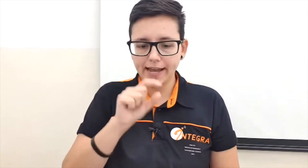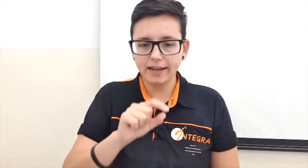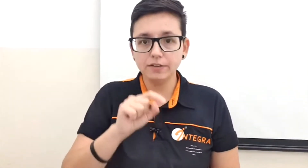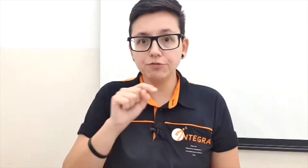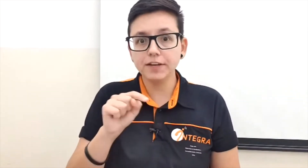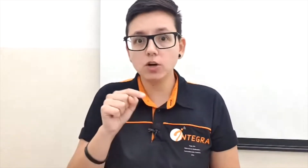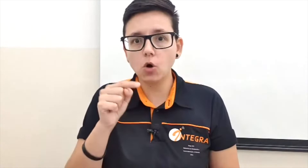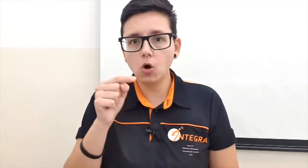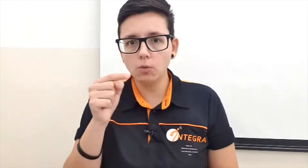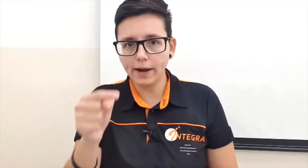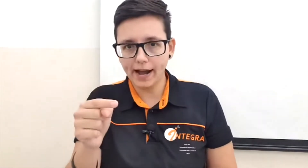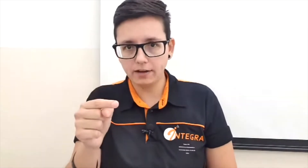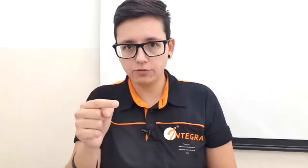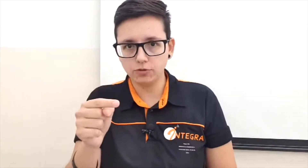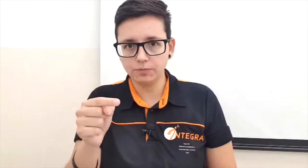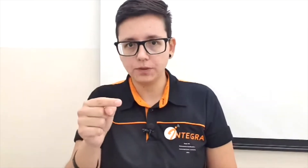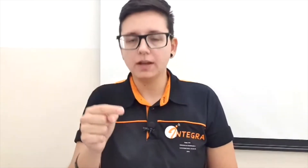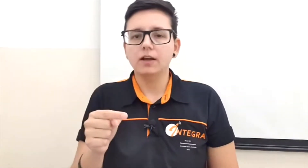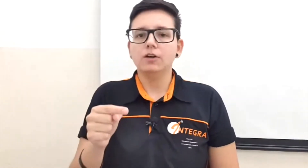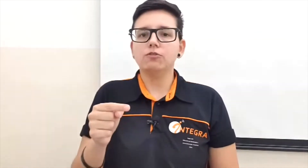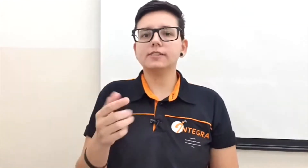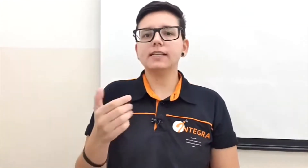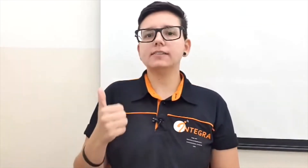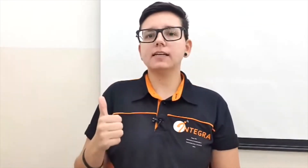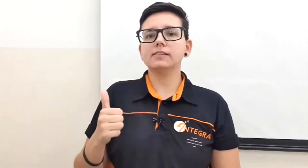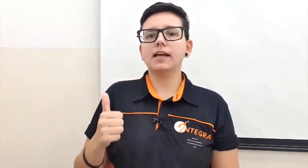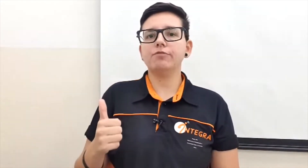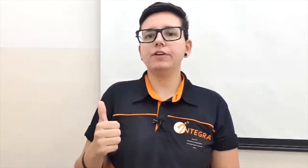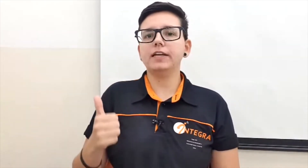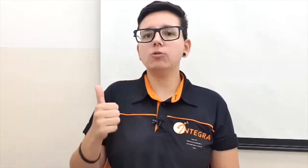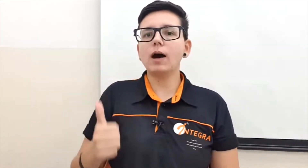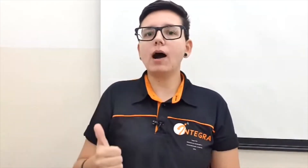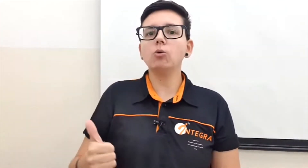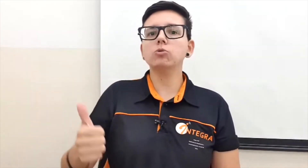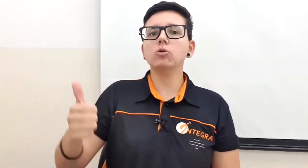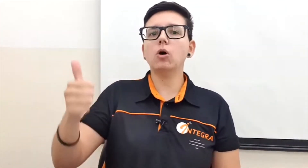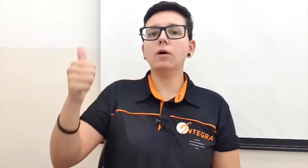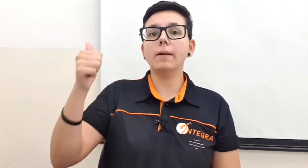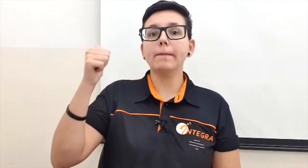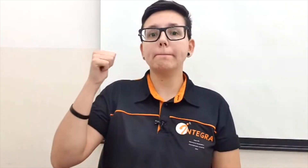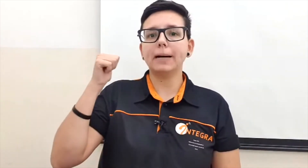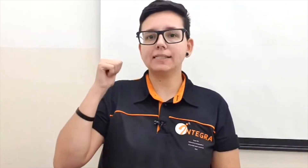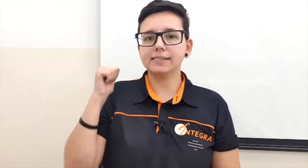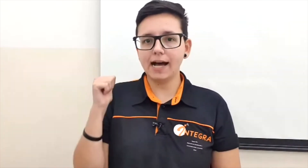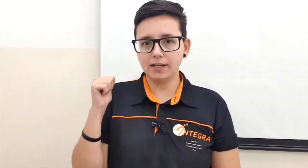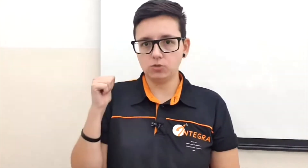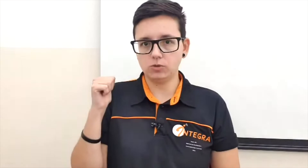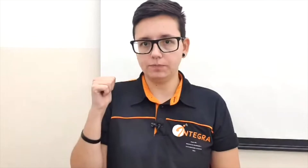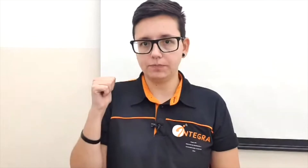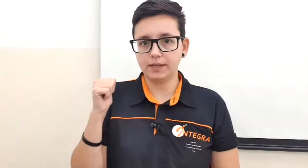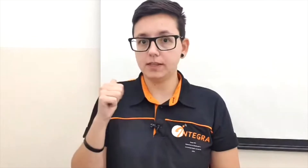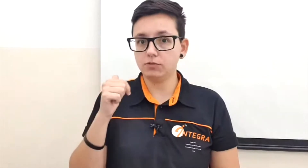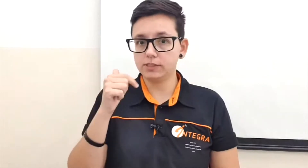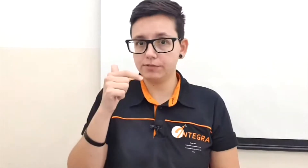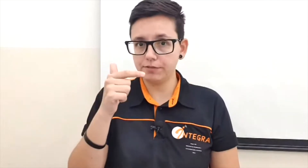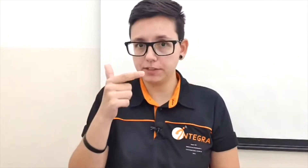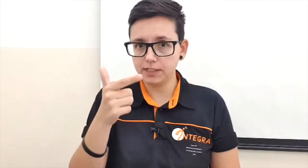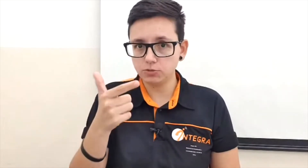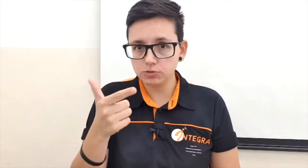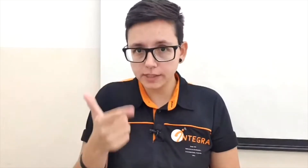ele ficou bravo, você está se referindo a algo do passado. Então, você vai fazer um